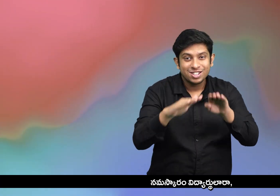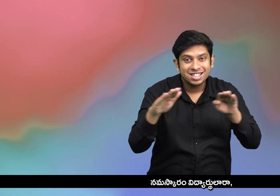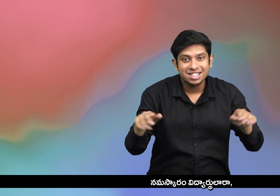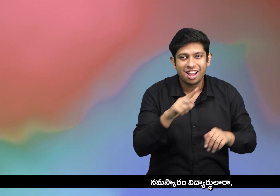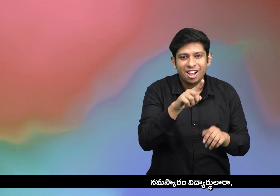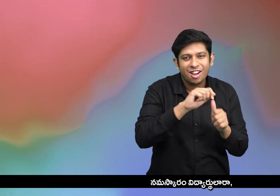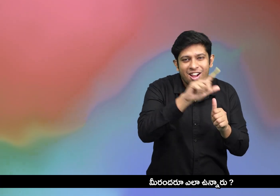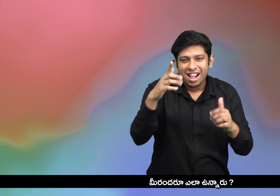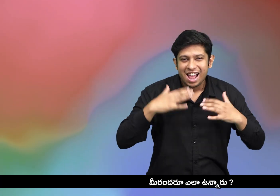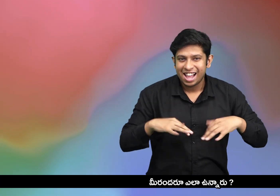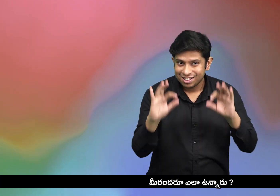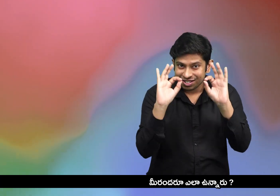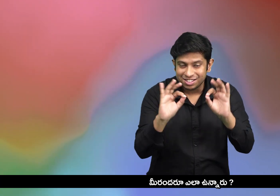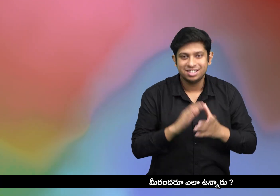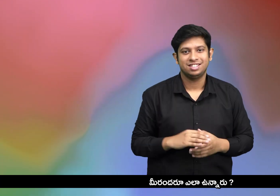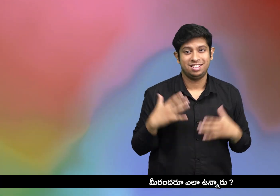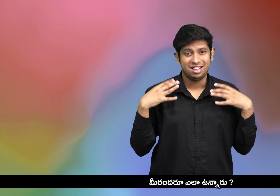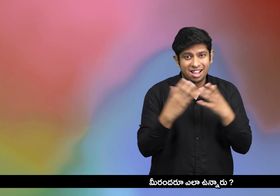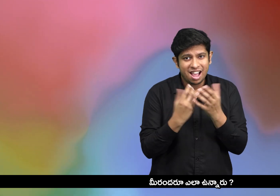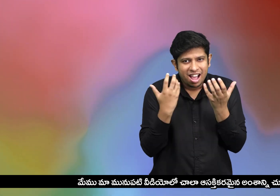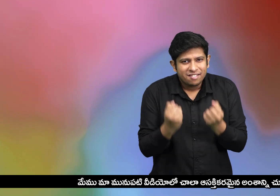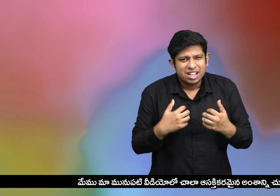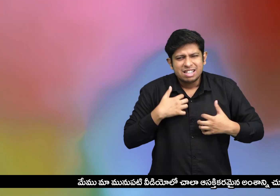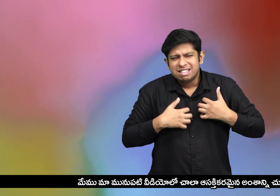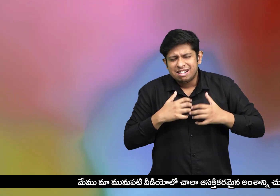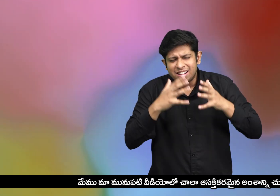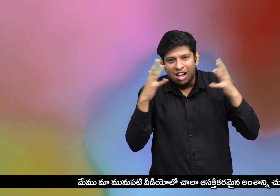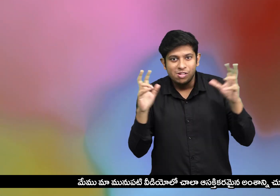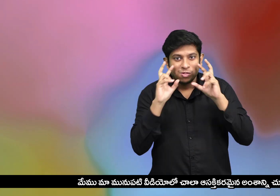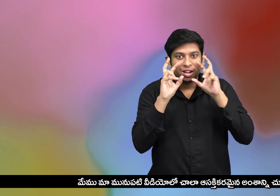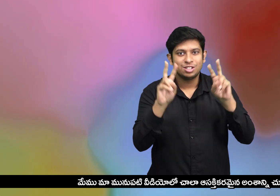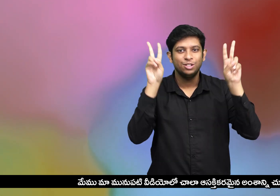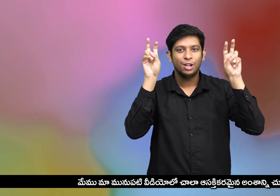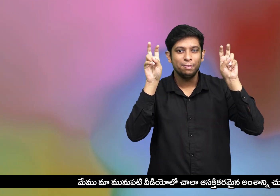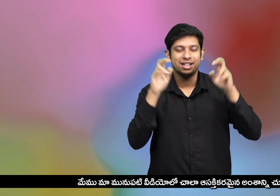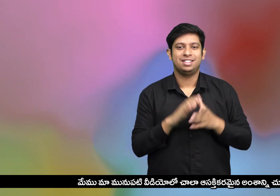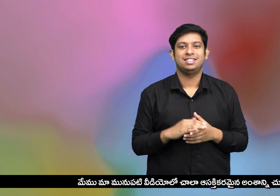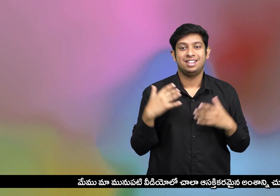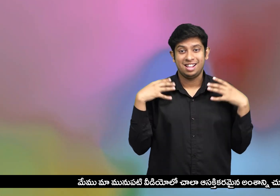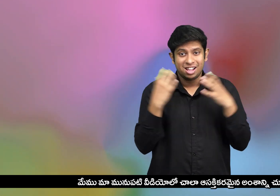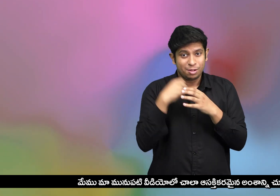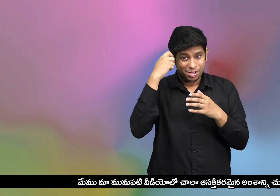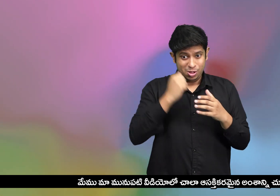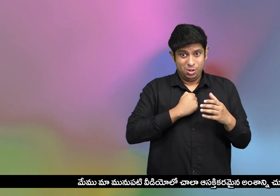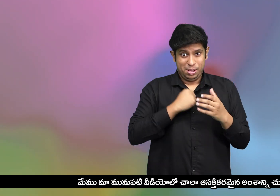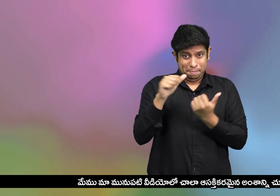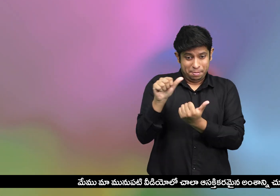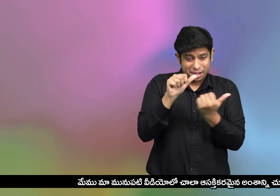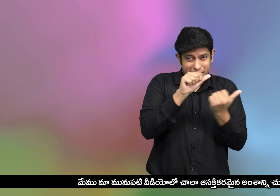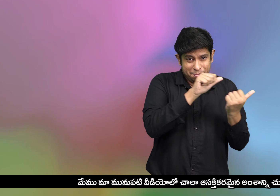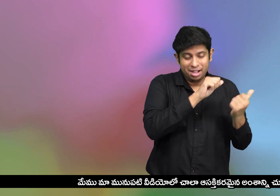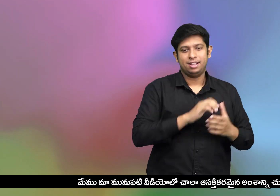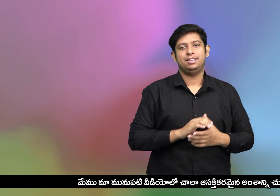నమస్కారం విద్యార్థులారా, మీరందరూ ఎలా ఉన్నారు? మేము మా మునుపటి వీడియోలో చాలా ఆసక్తికరమైన అంశాన్ని